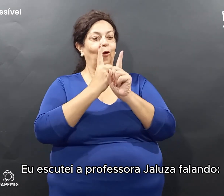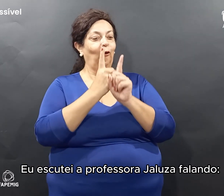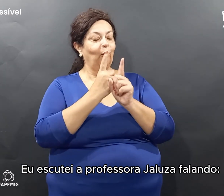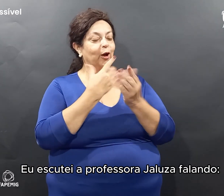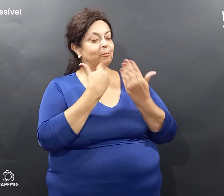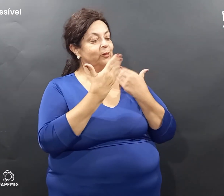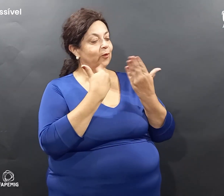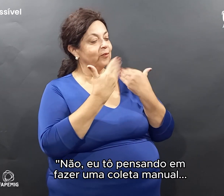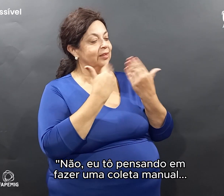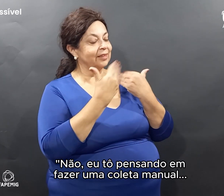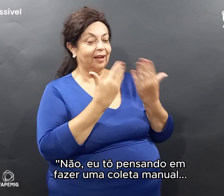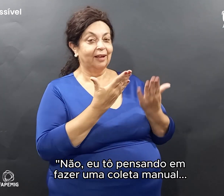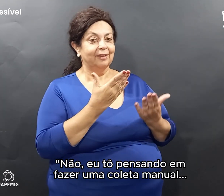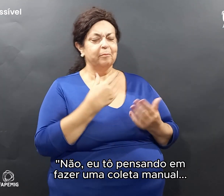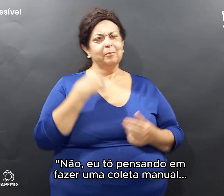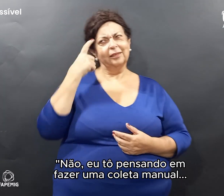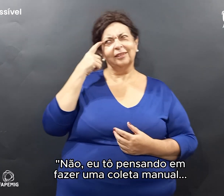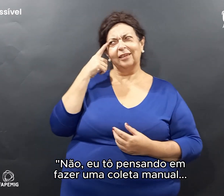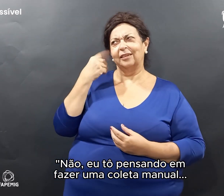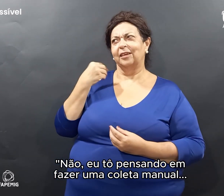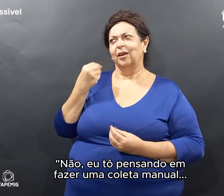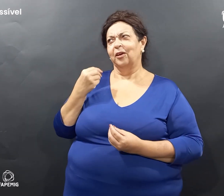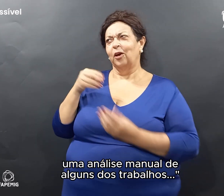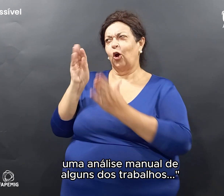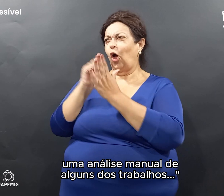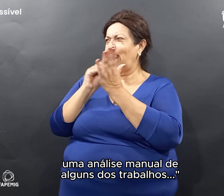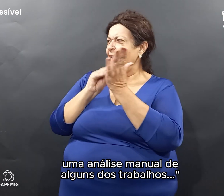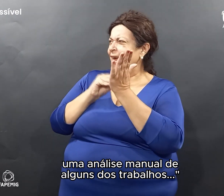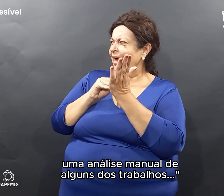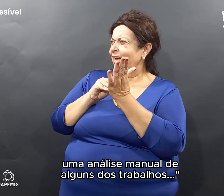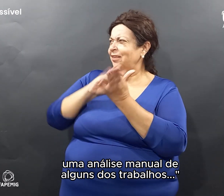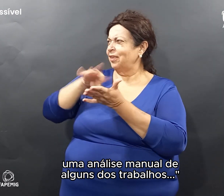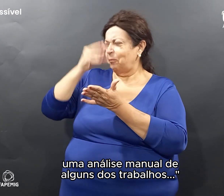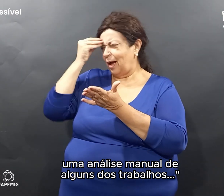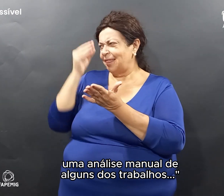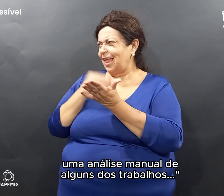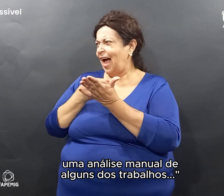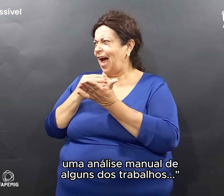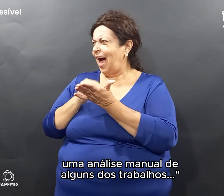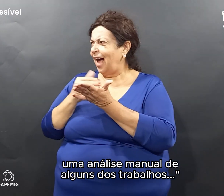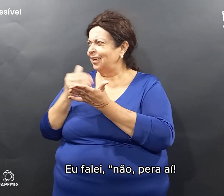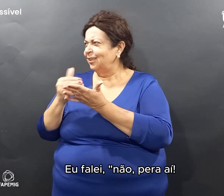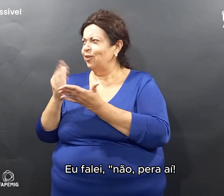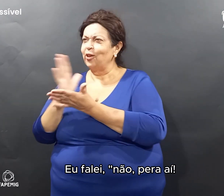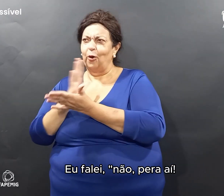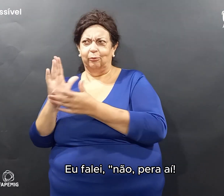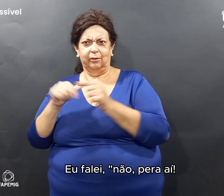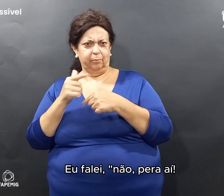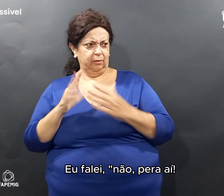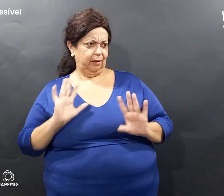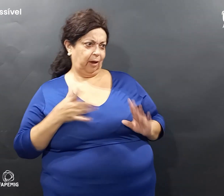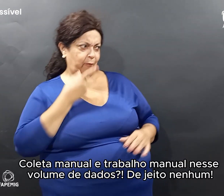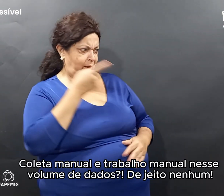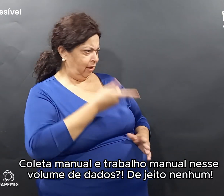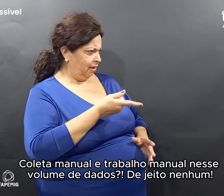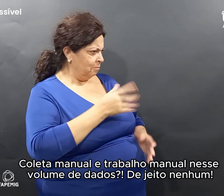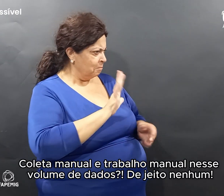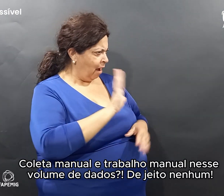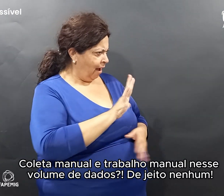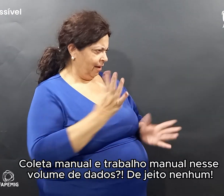falando: não, eu tô pensando em fazer uma coleta manual, uma análise manual de alguns dos trabalhos. E eu falei: não, peraí. Coleta manual e trabalho manual